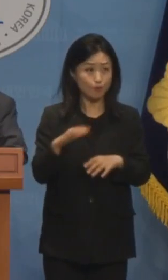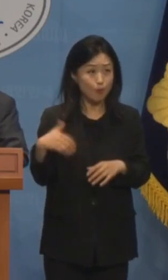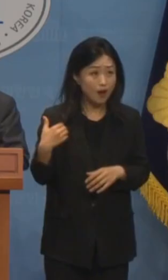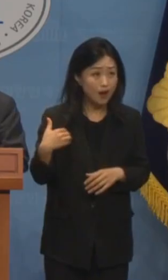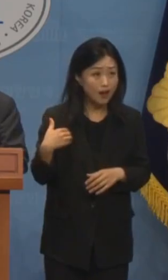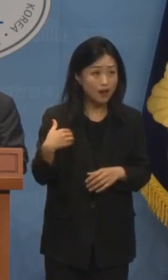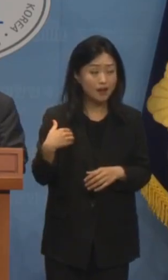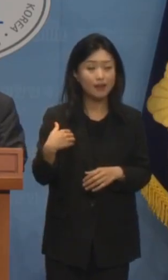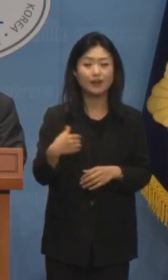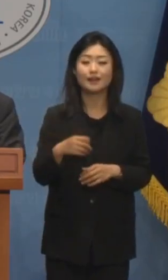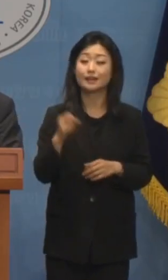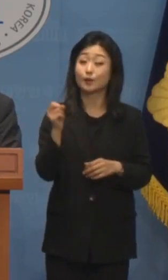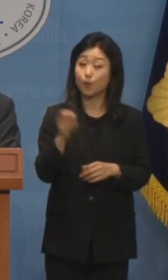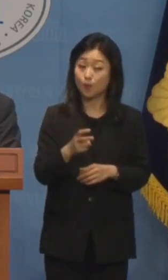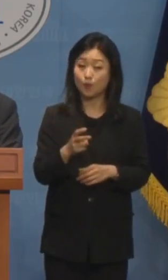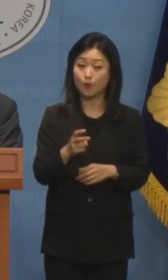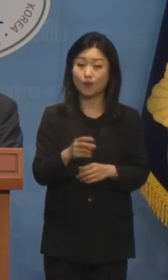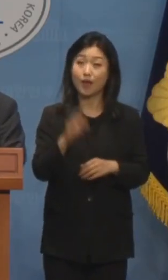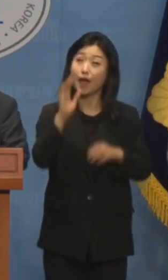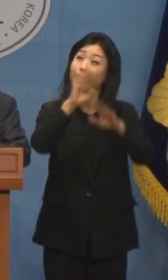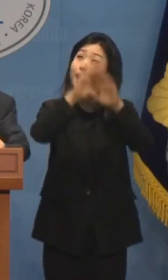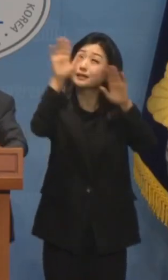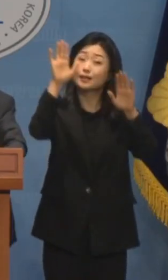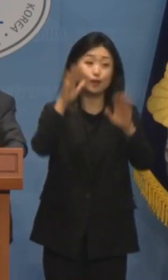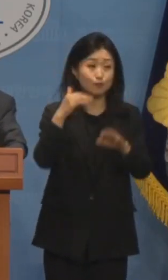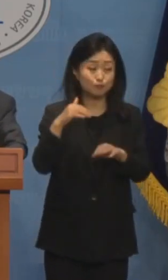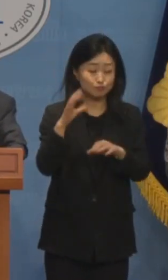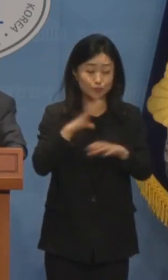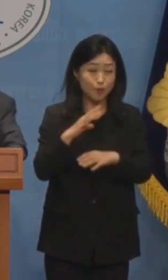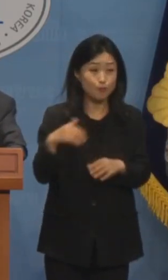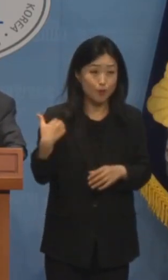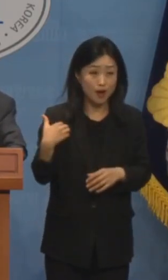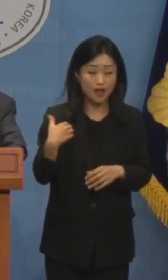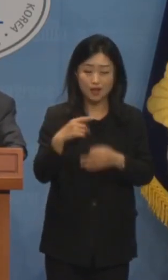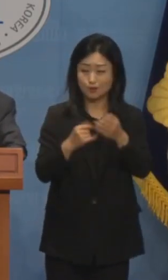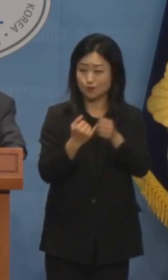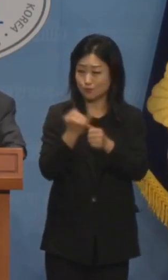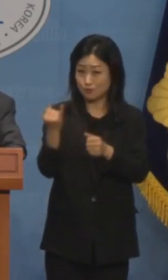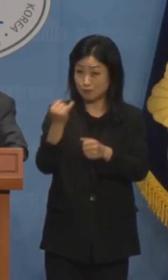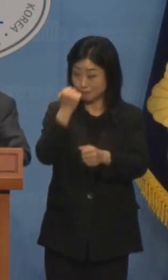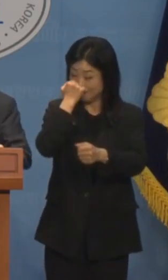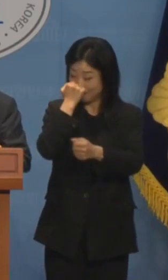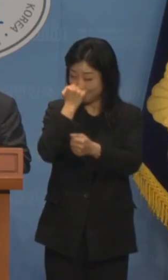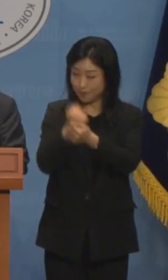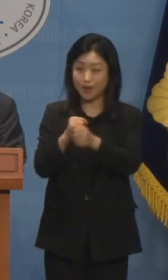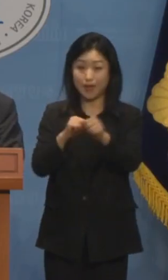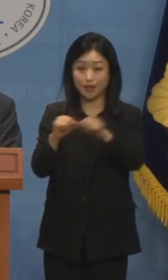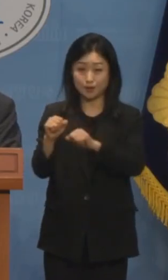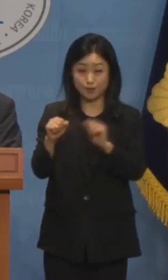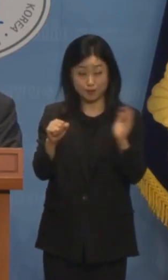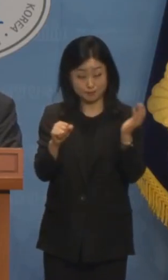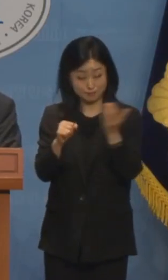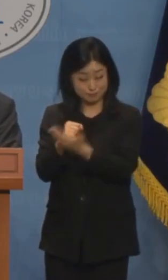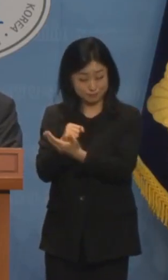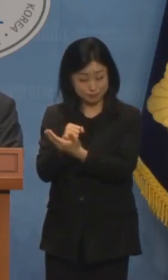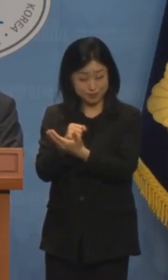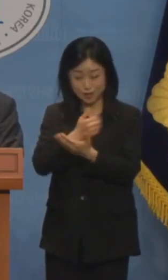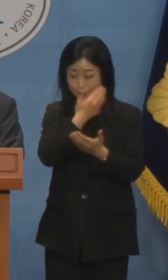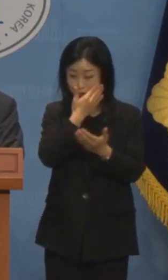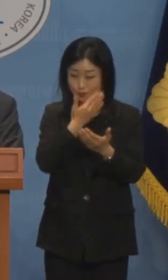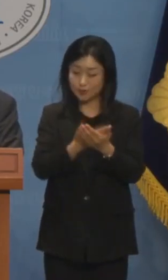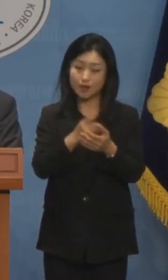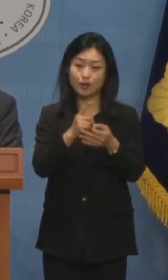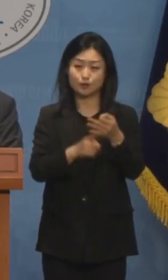모르고, 그리고 하늘 무서운 줄 모르는 우리 김건희 여사의 만행, 그리고 그것을 감추는 것만 중요한